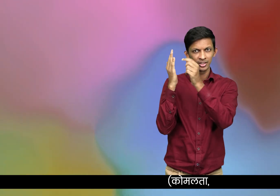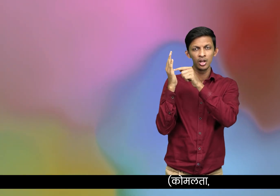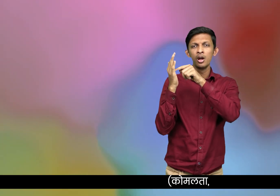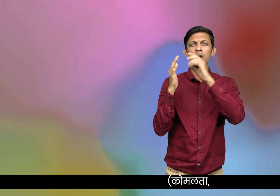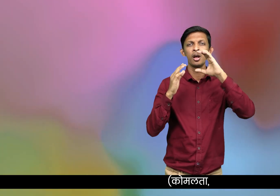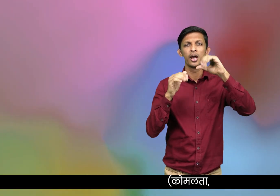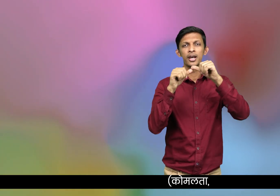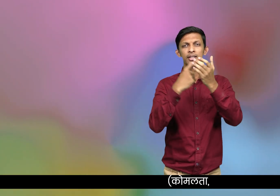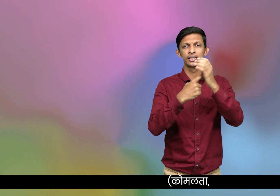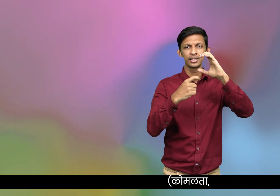कोमलता